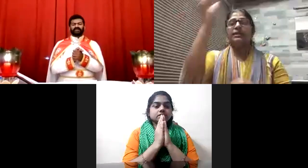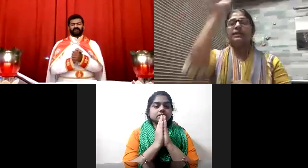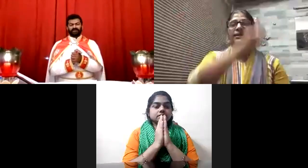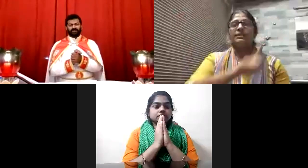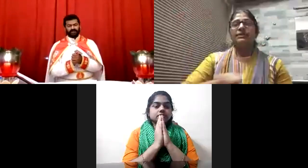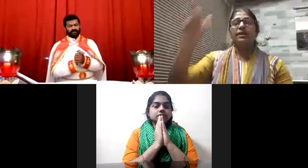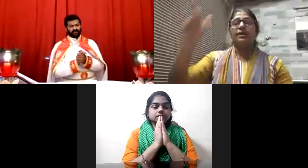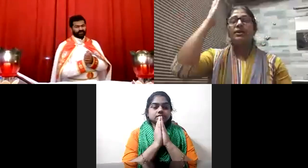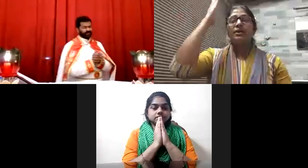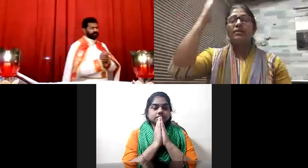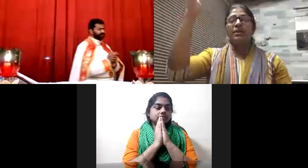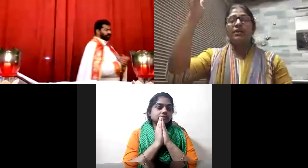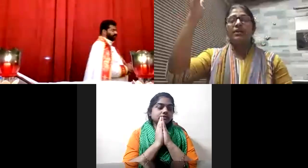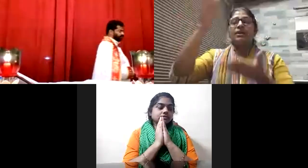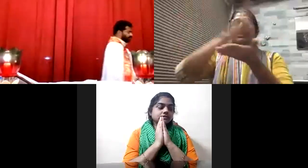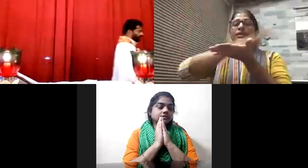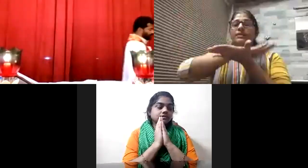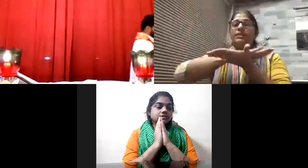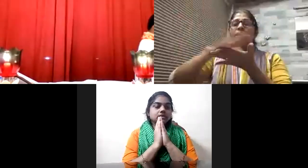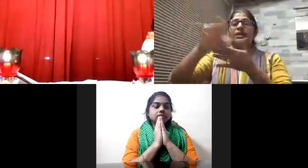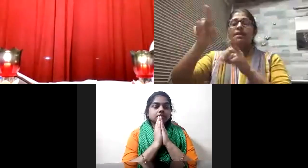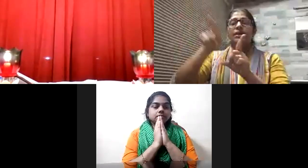ദൃഢമായി സമ്മതിക്കുന്നു.